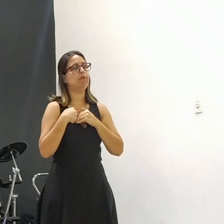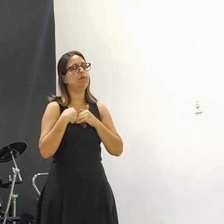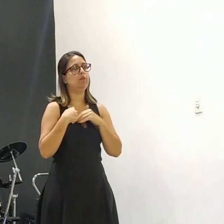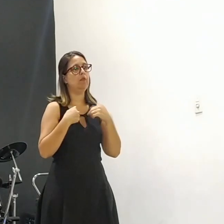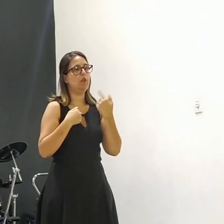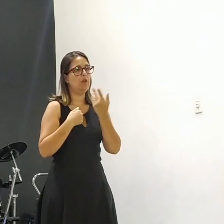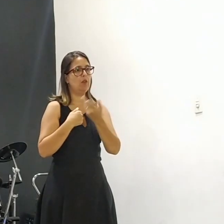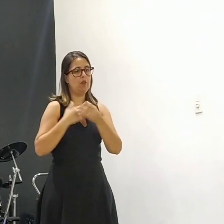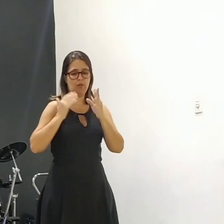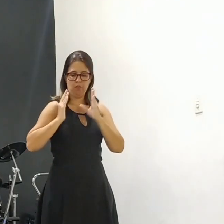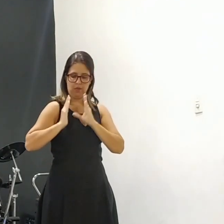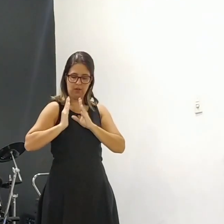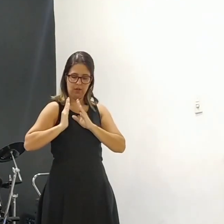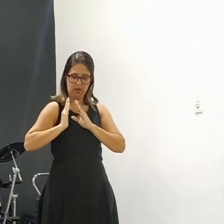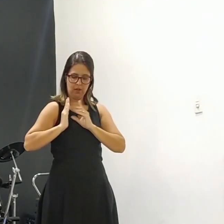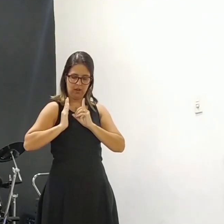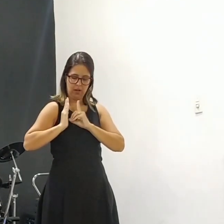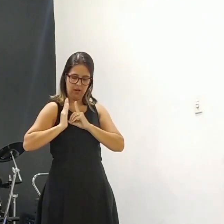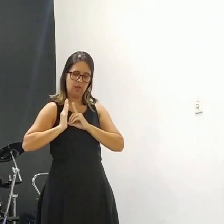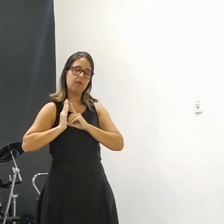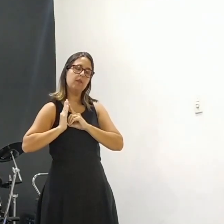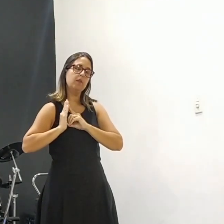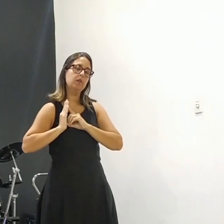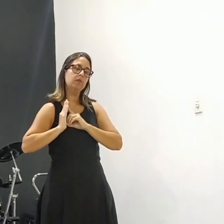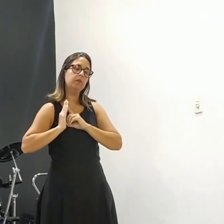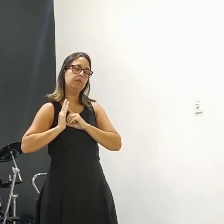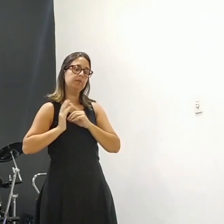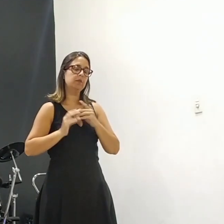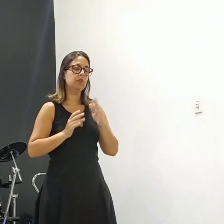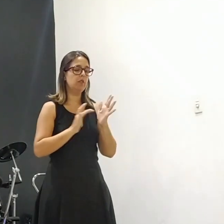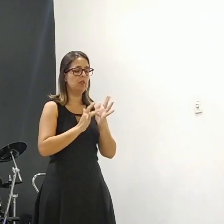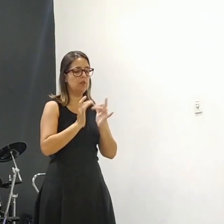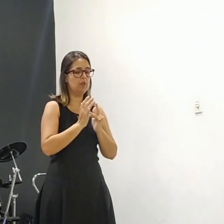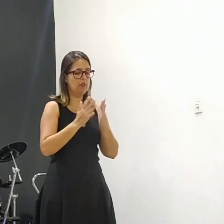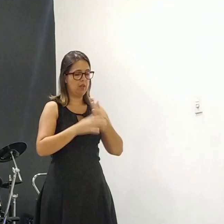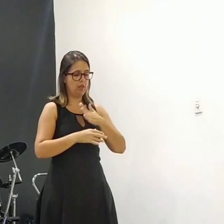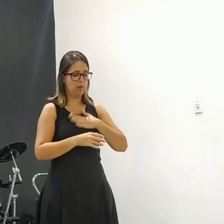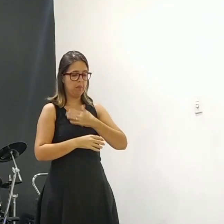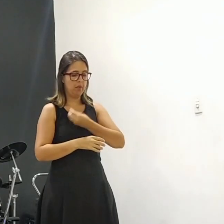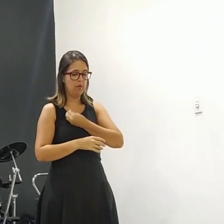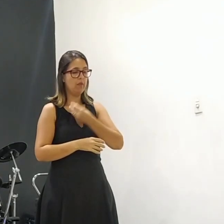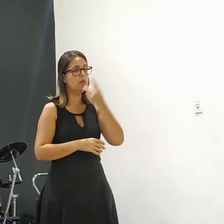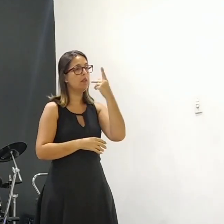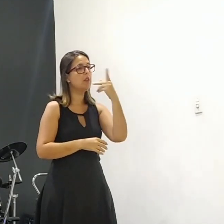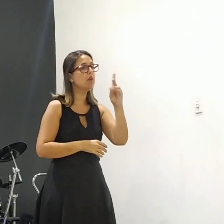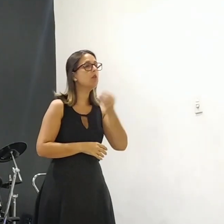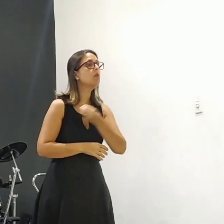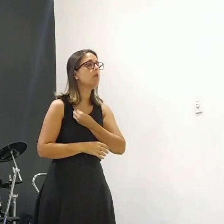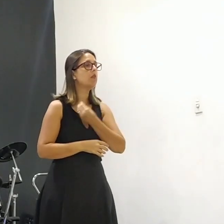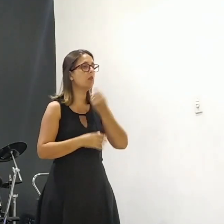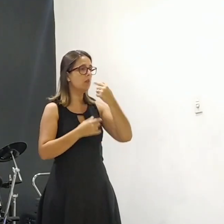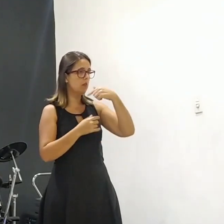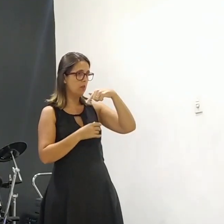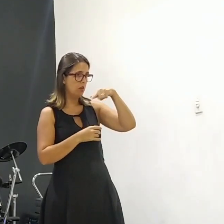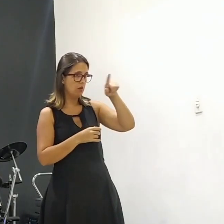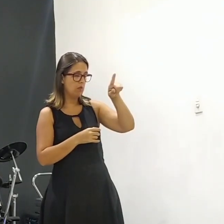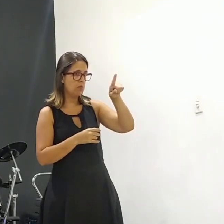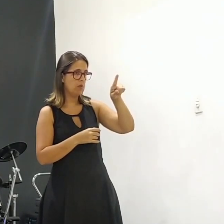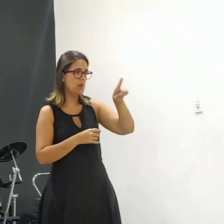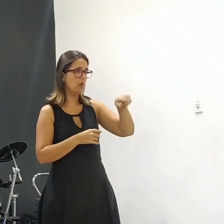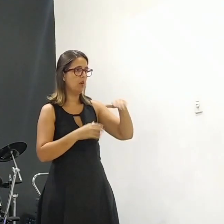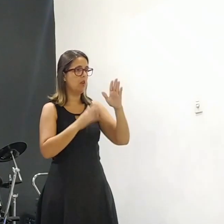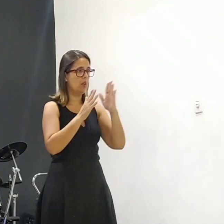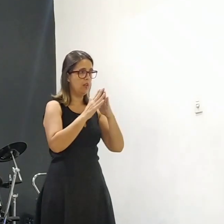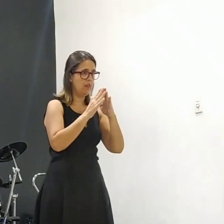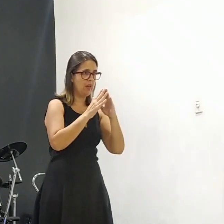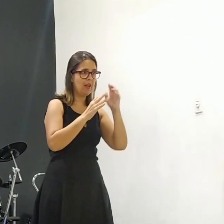somos a morada do Senhor. Jesus está em mim, está em você. Quando vocês saíram daqui hoje, foram lá na casa da